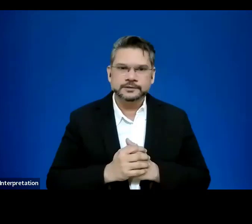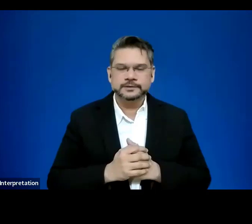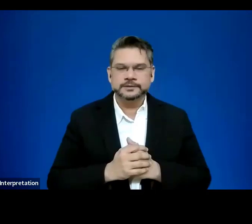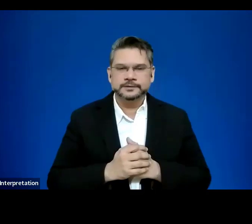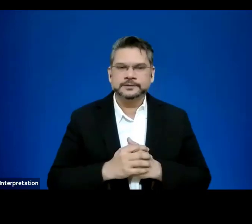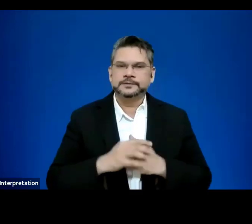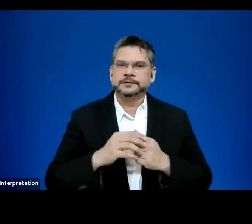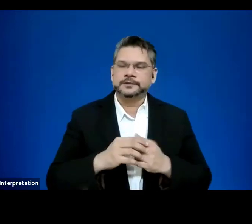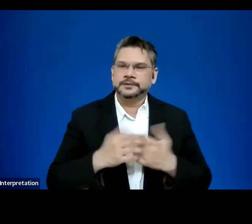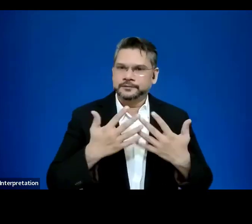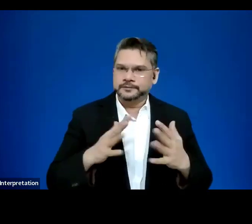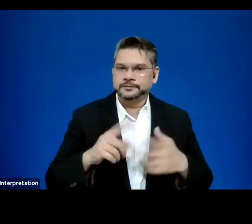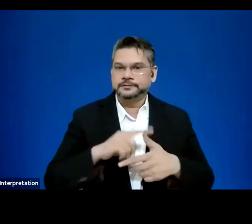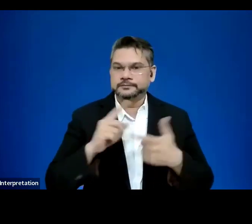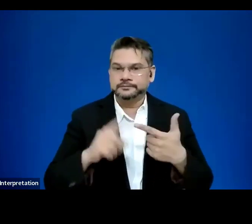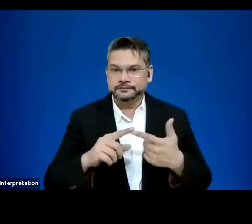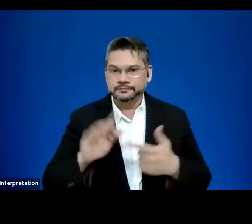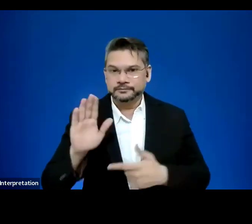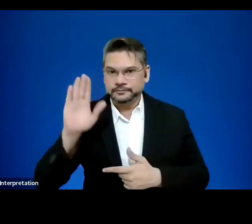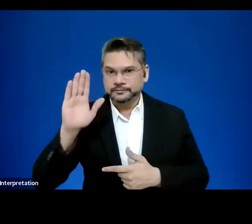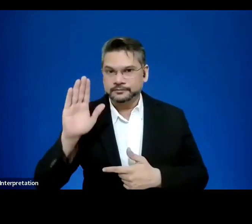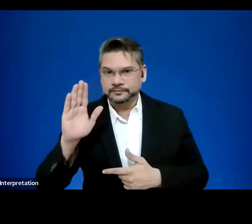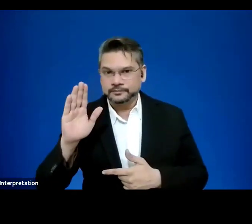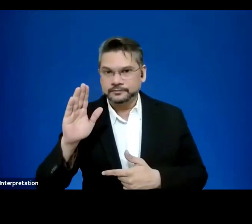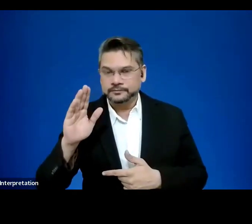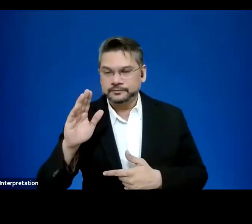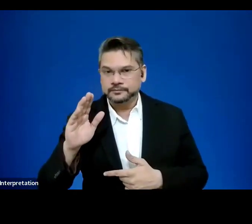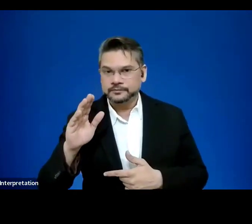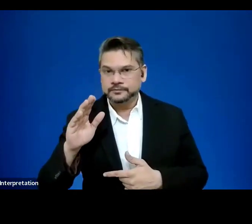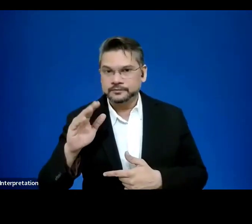谢谢辛塔。